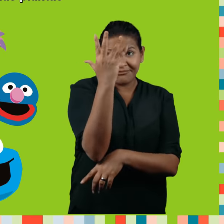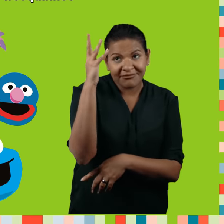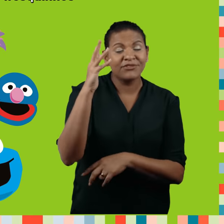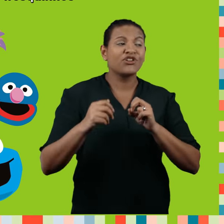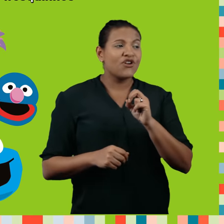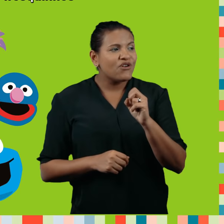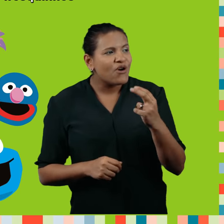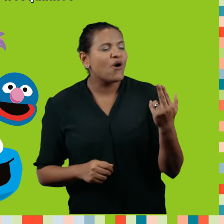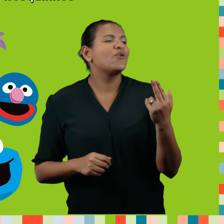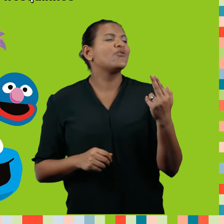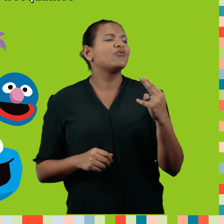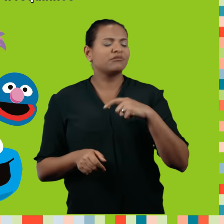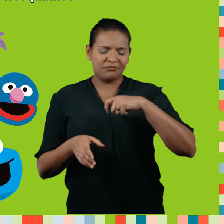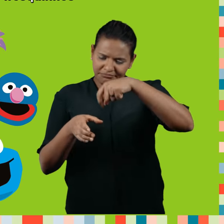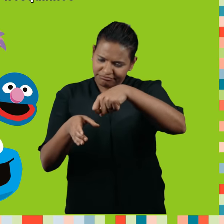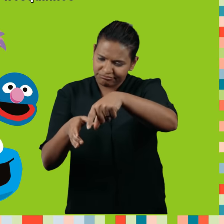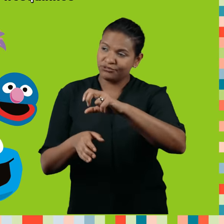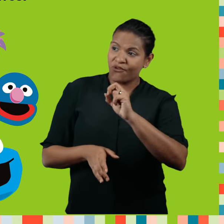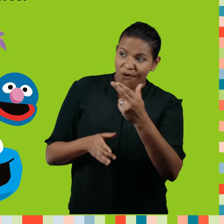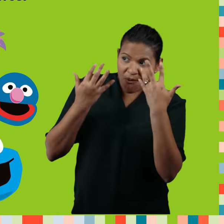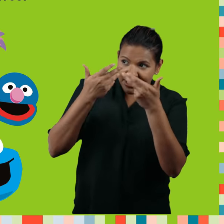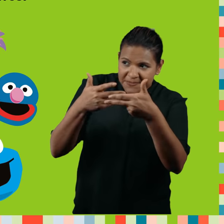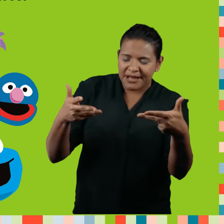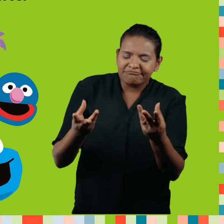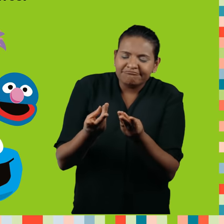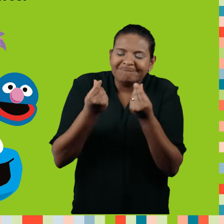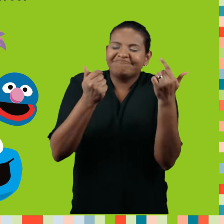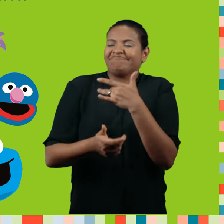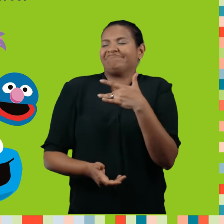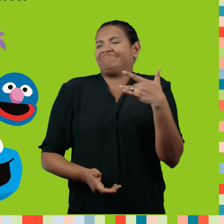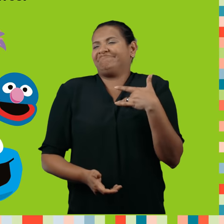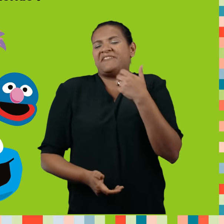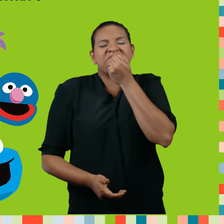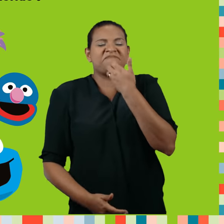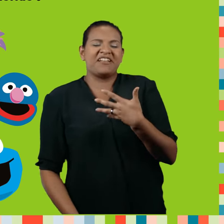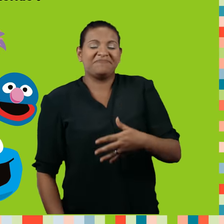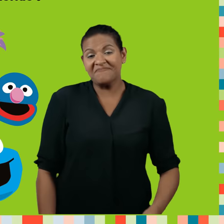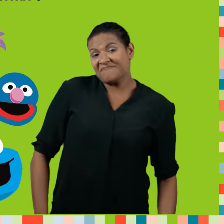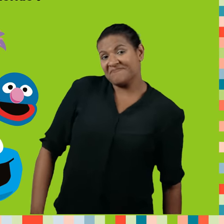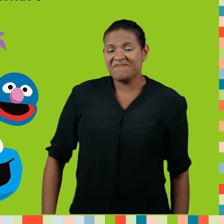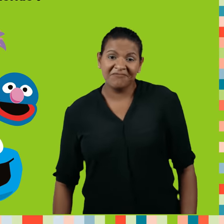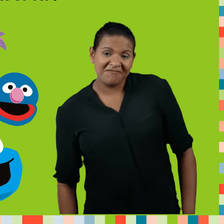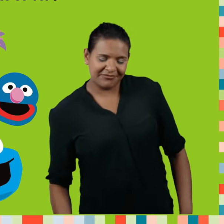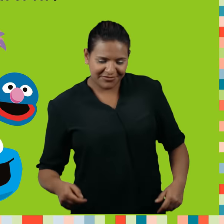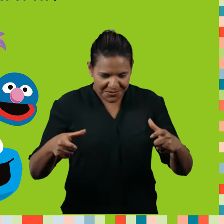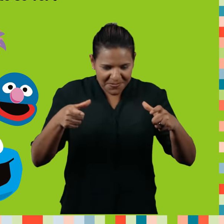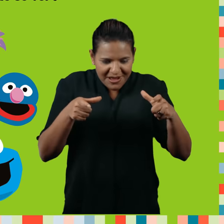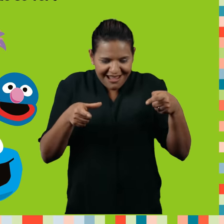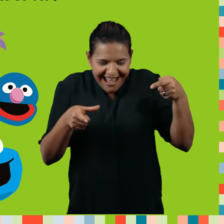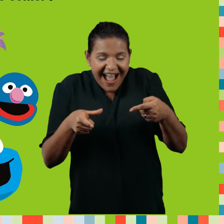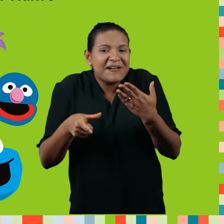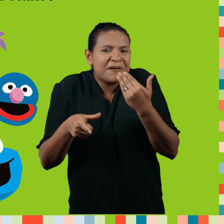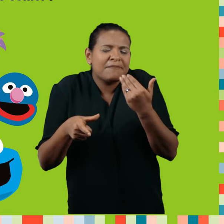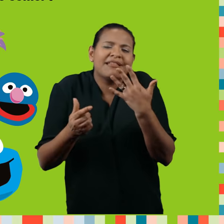plantas e de certos animais. E quando estão fresquinhos, são mais saborosos e nutritivos. Prato colorido é gostoso de se